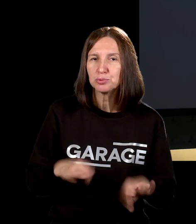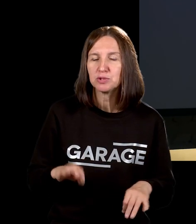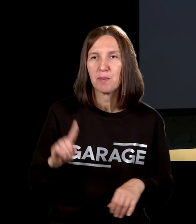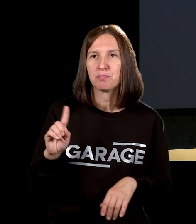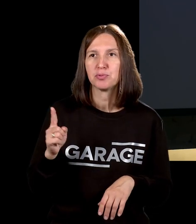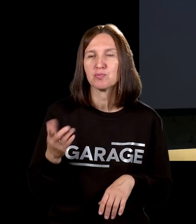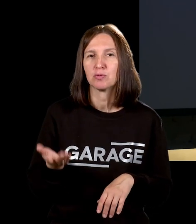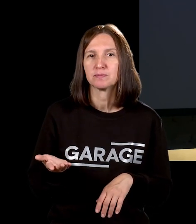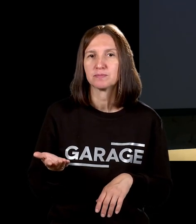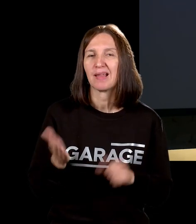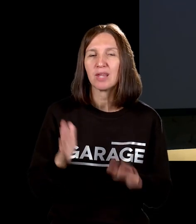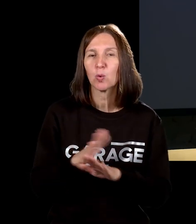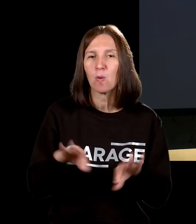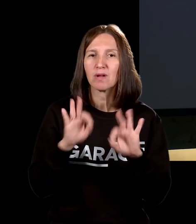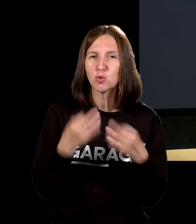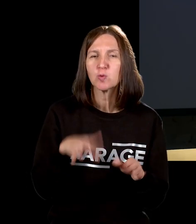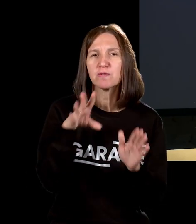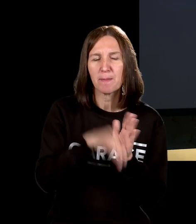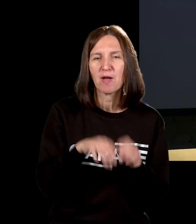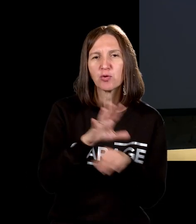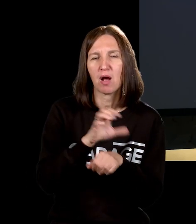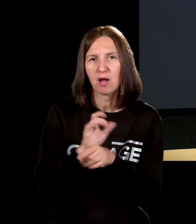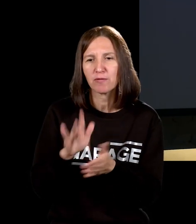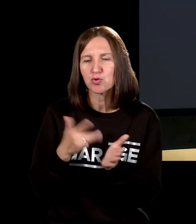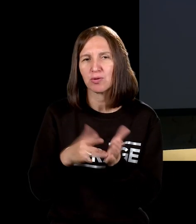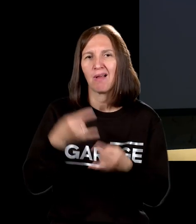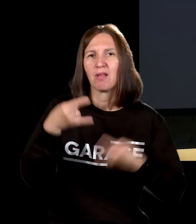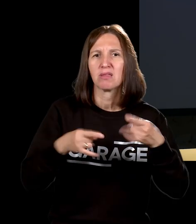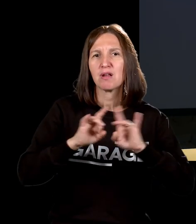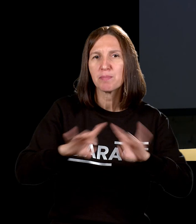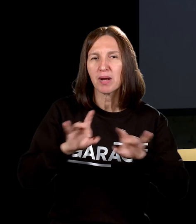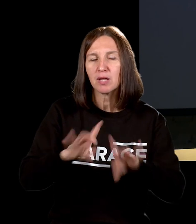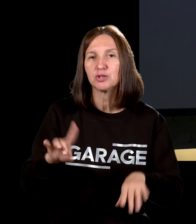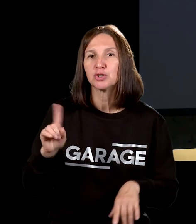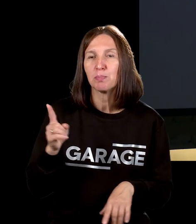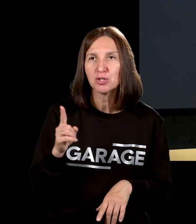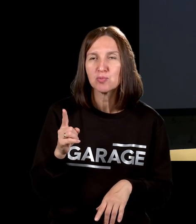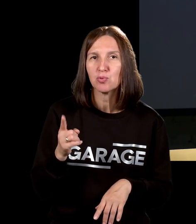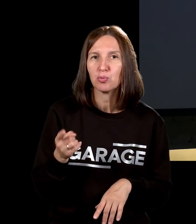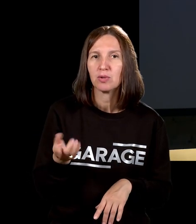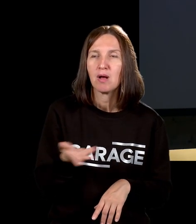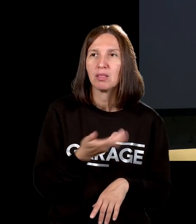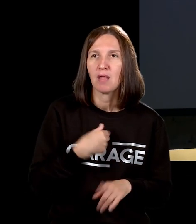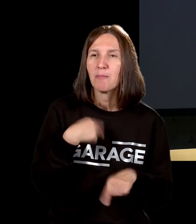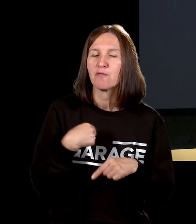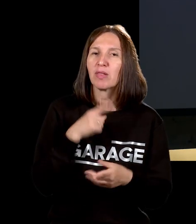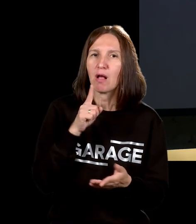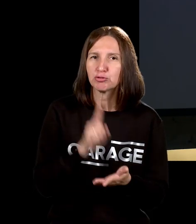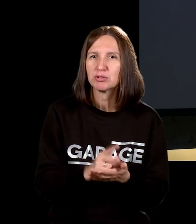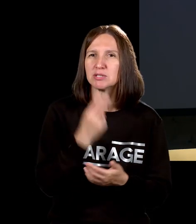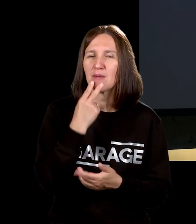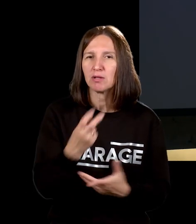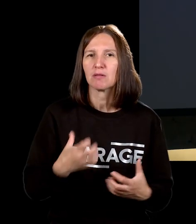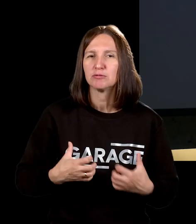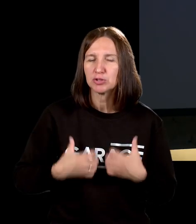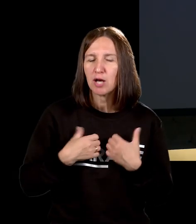почему искусство, не только искусство, фотографии в журналах, телерепортажи. Почему мы должны, нам говорят, что мы должны смотреть на страшные